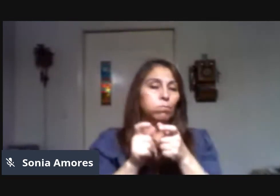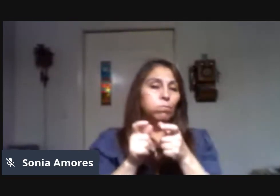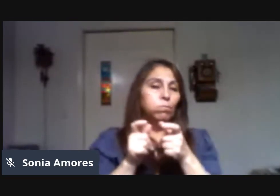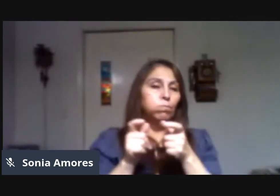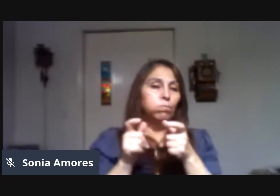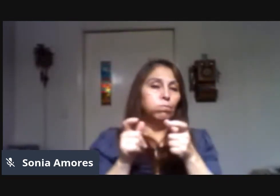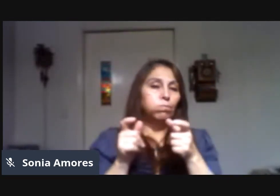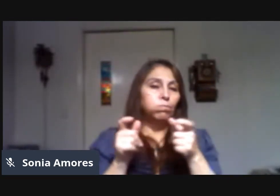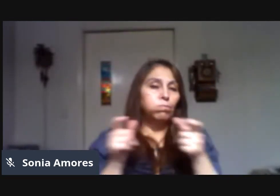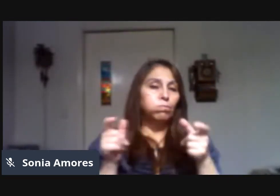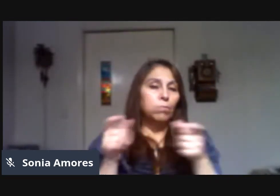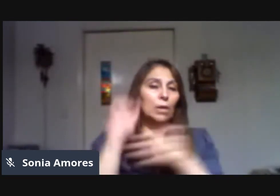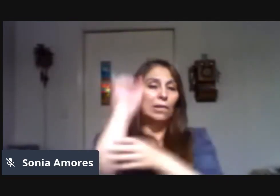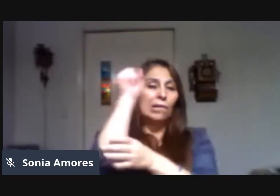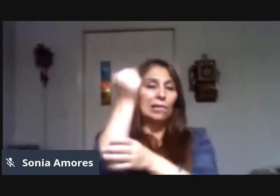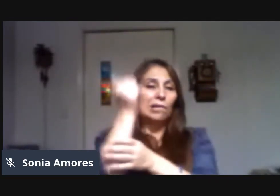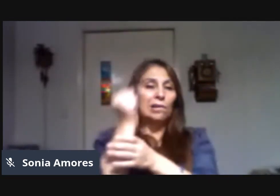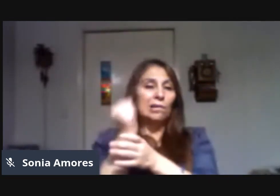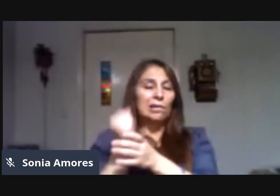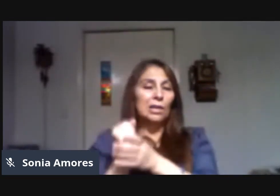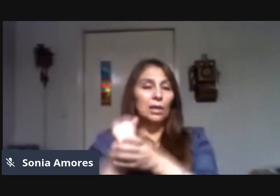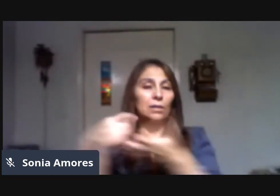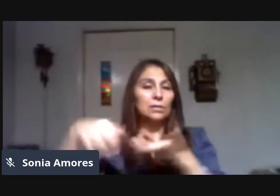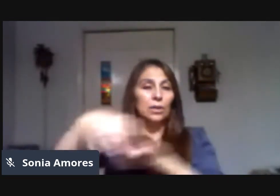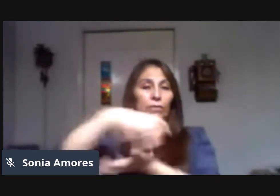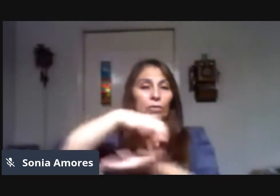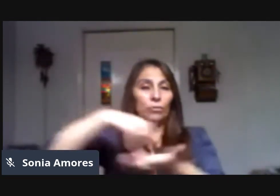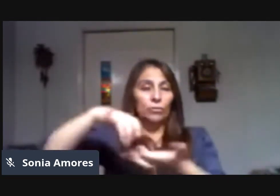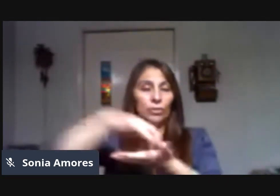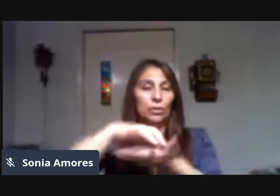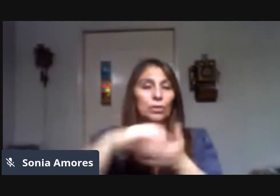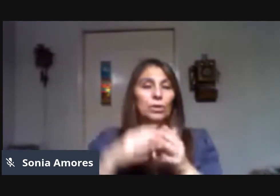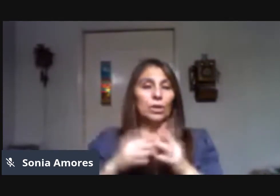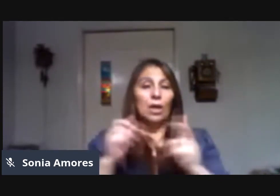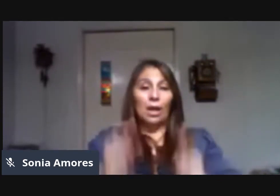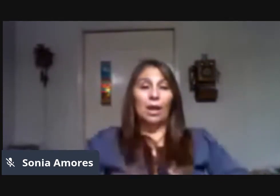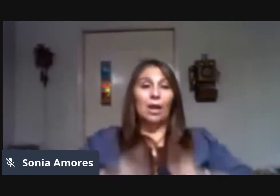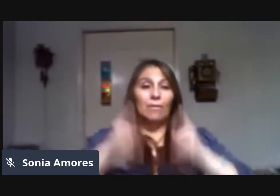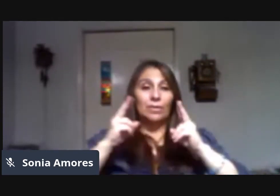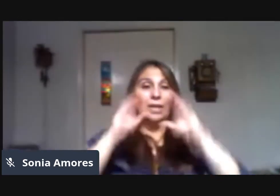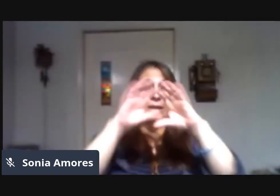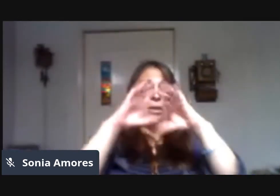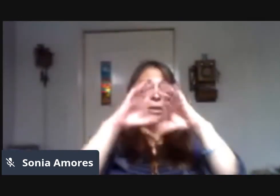muchos ecosistemas. Cuando hablamos de biosfera, hablamos de la vida en el planeta, ¿sí?